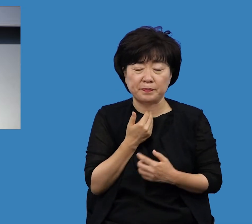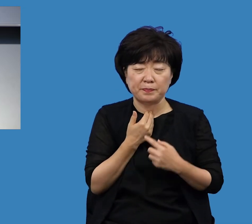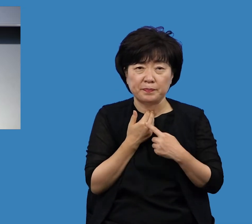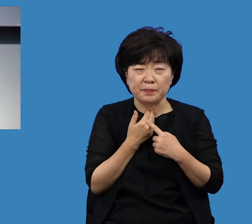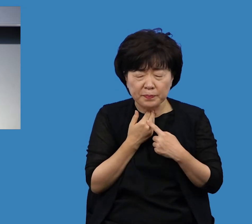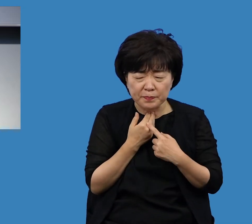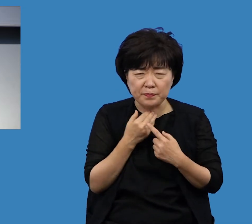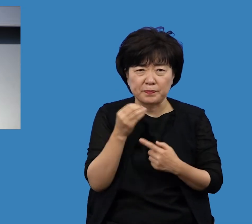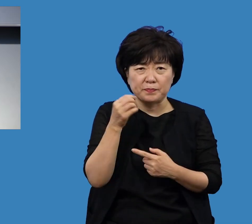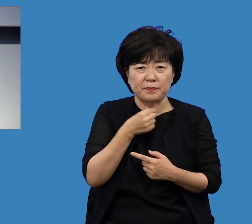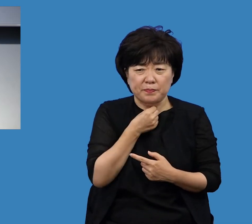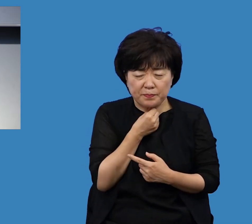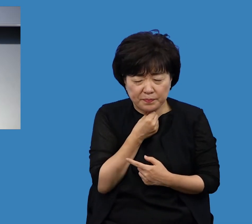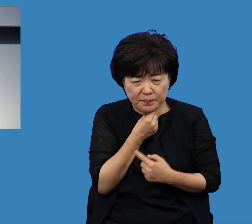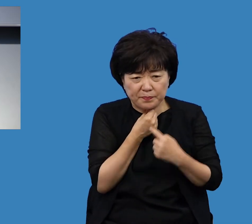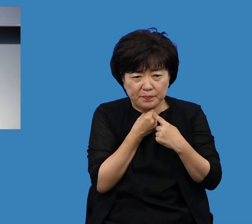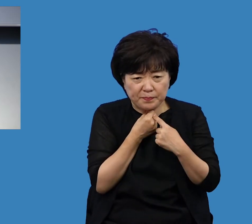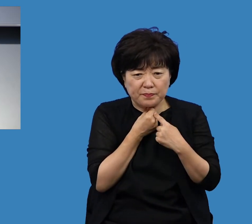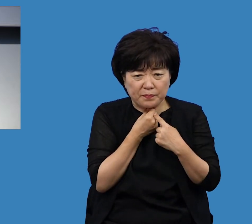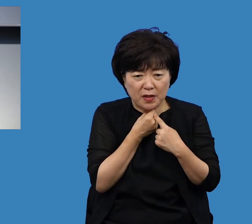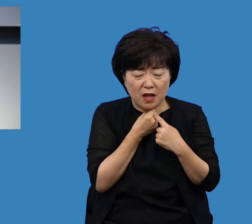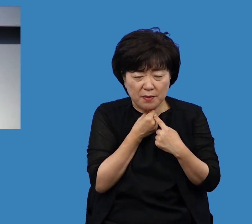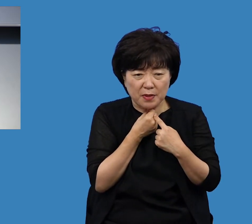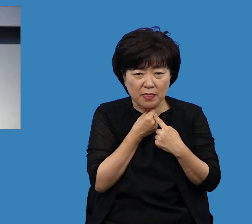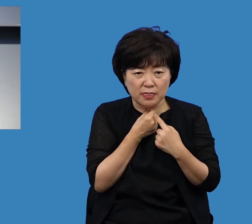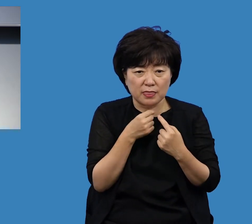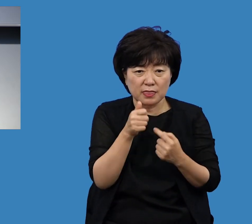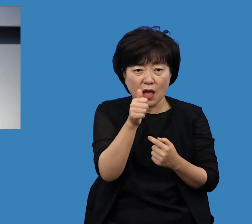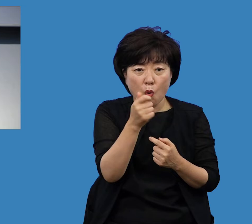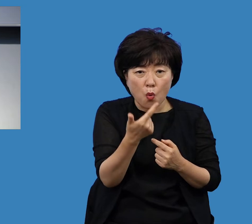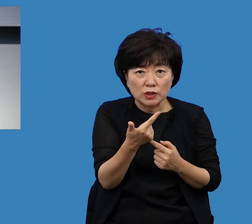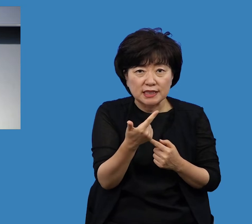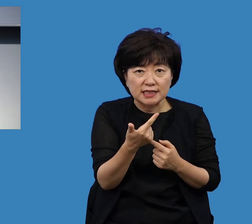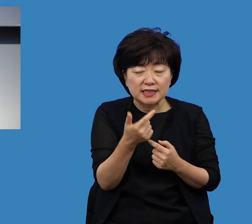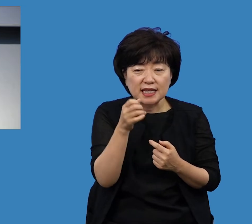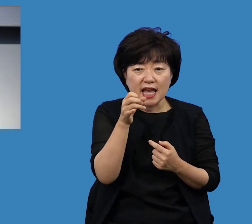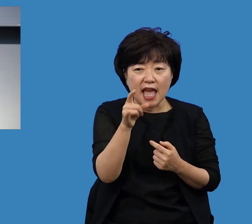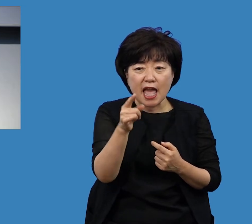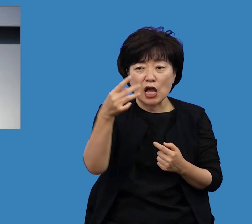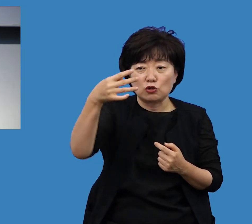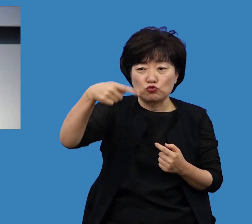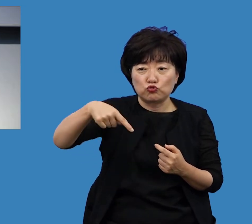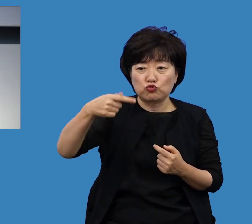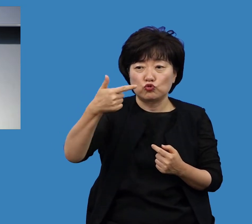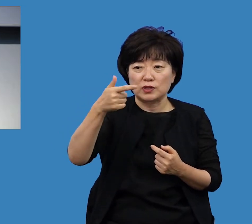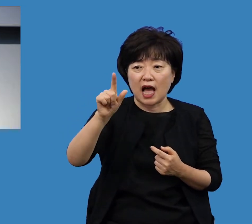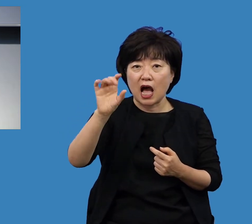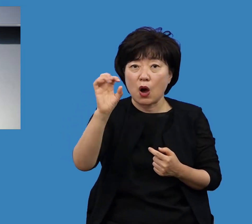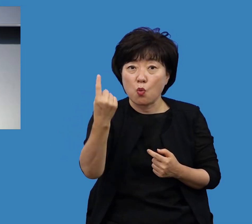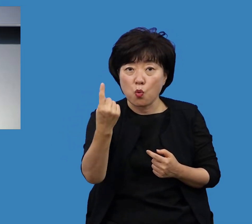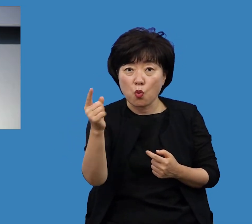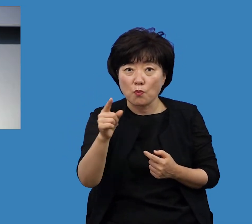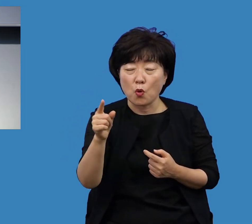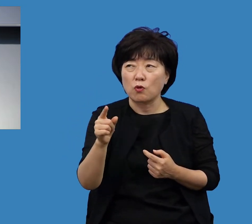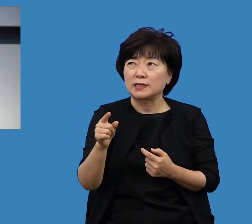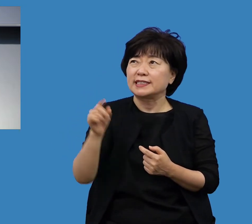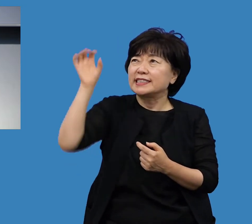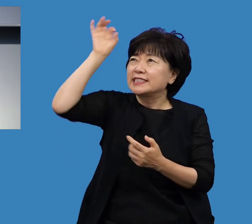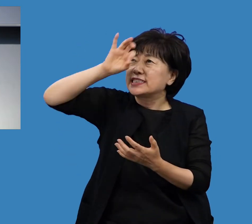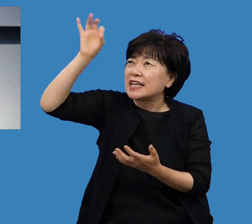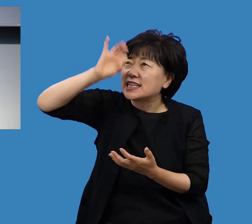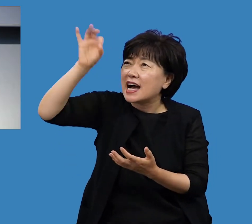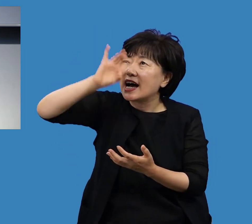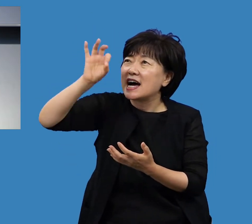갈망은 우리 혼으로 하여금 에류나오, 즉 찾고 조사하고 추구하도록 시킨다는